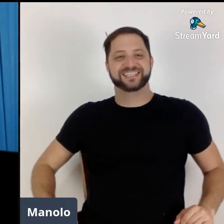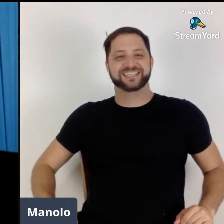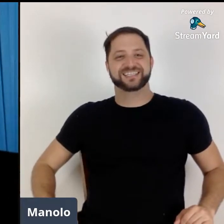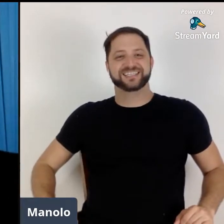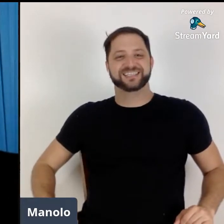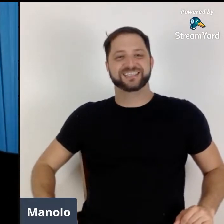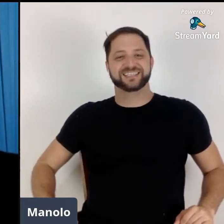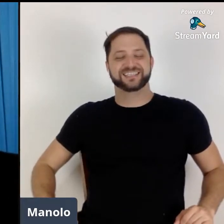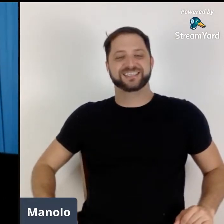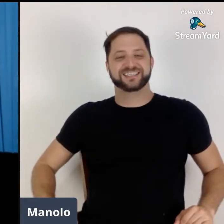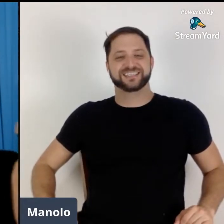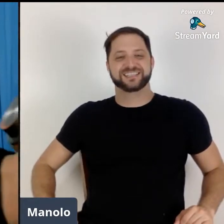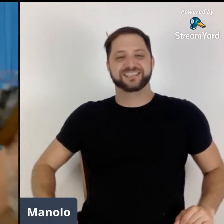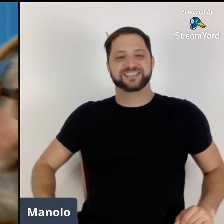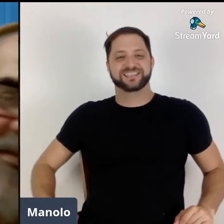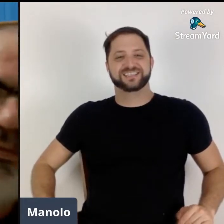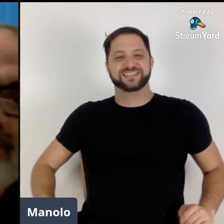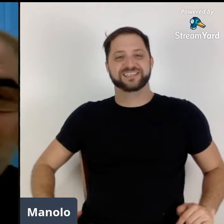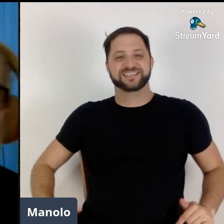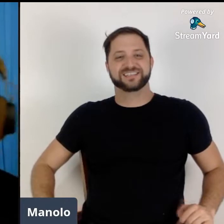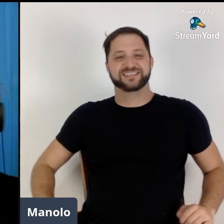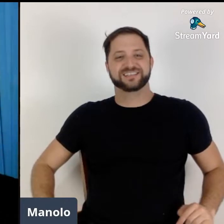Interessante isso.